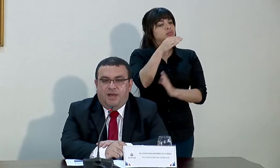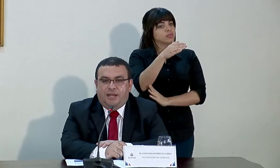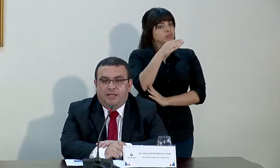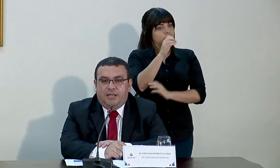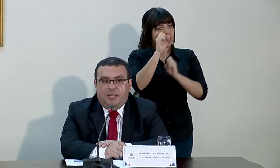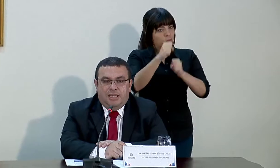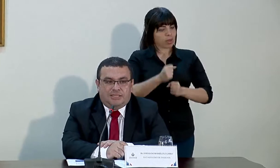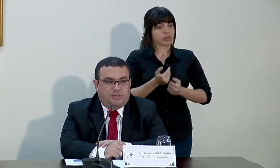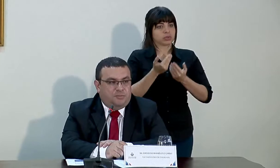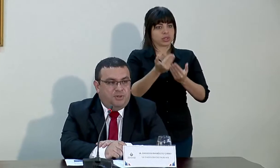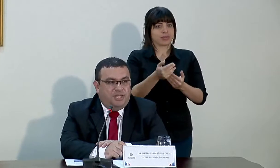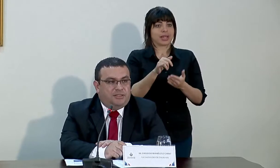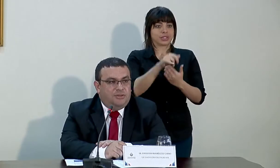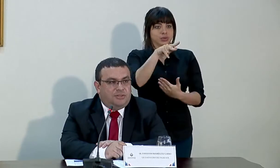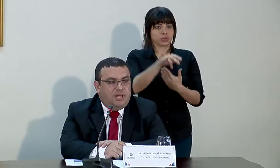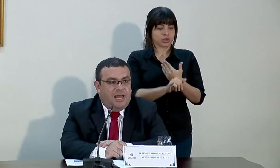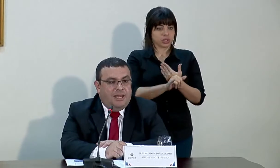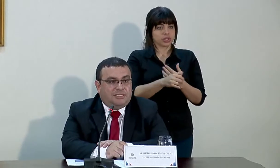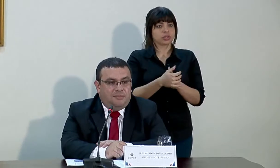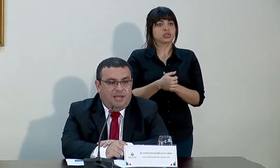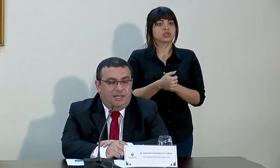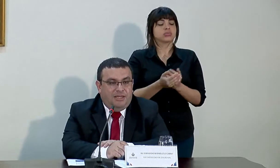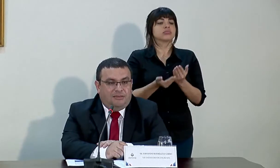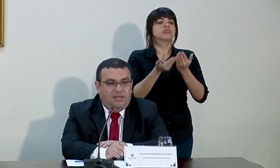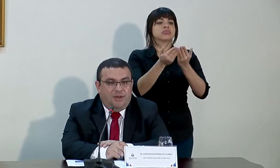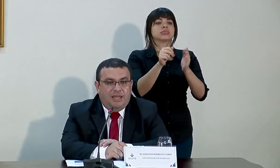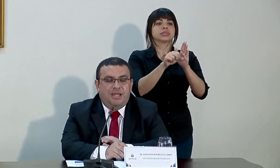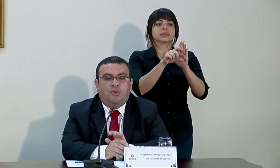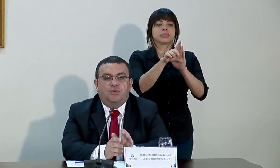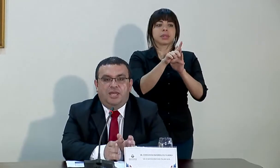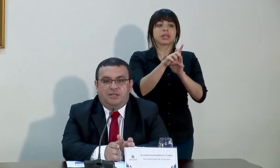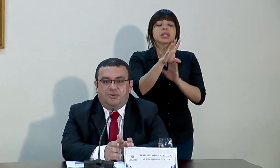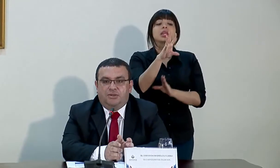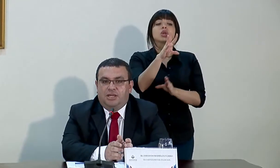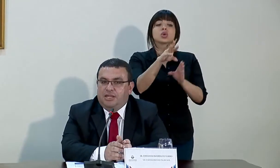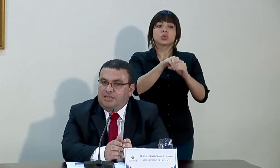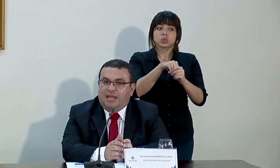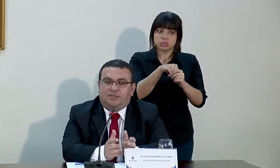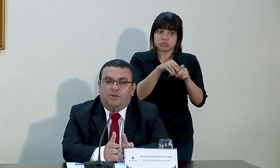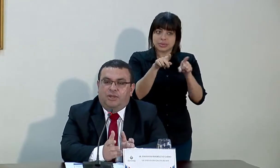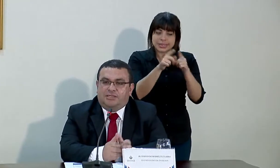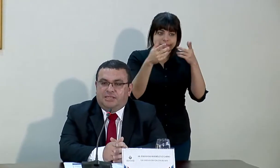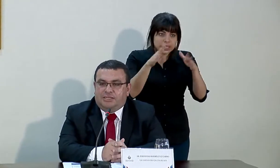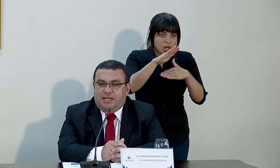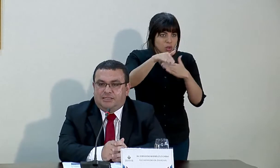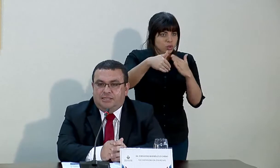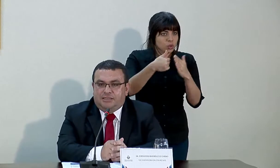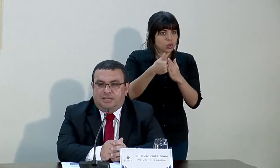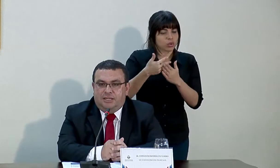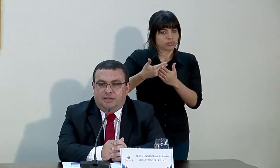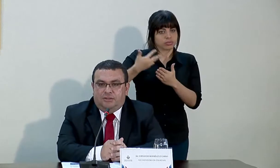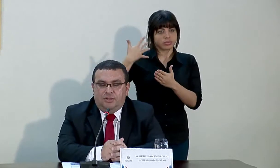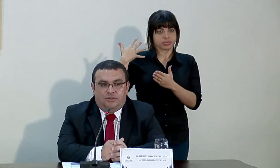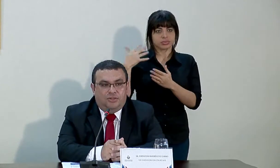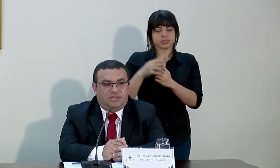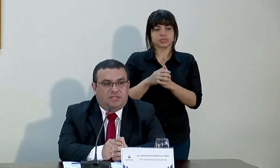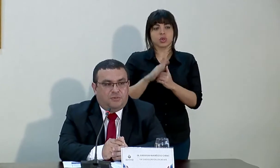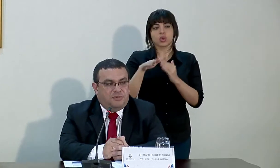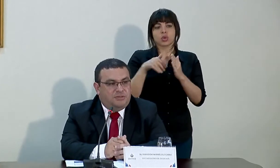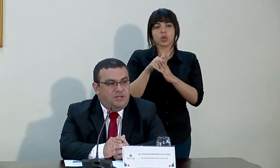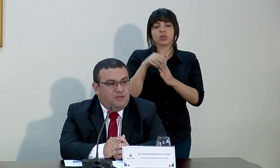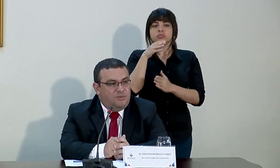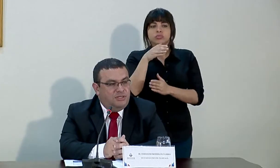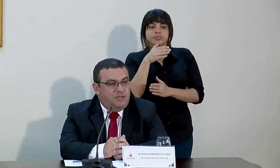podamos llevar estos proyectos a la Asamblea Legislativa, incluyendo ya todas esas, todas